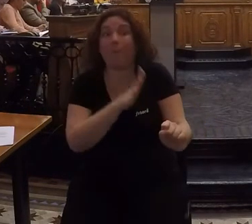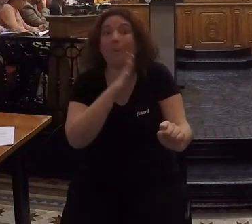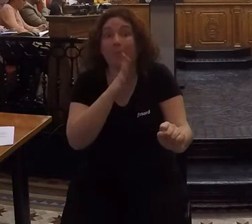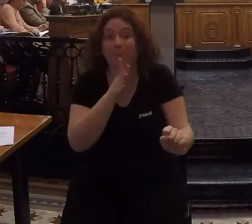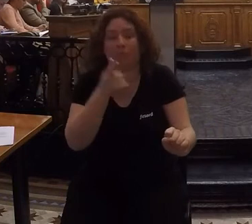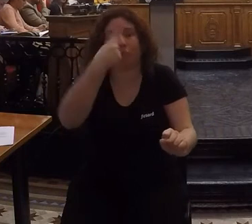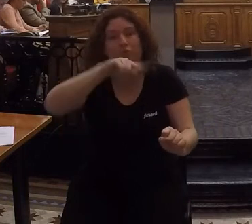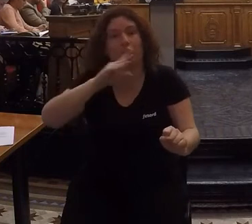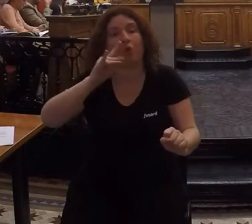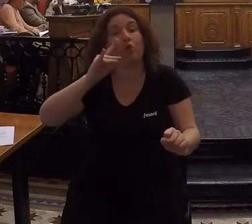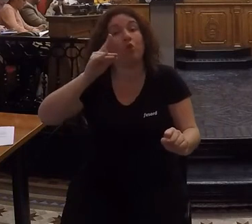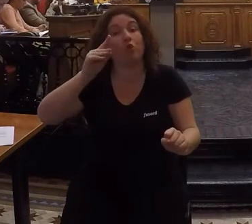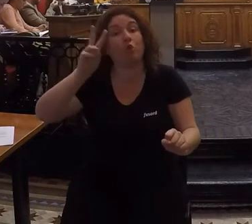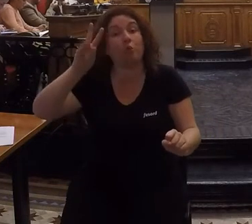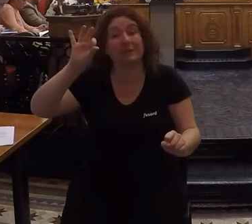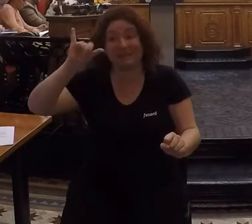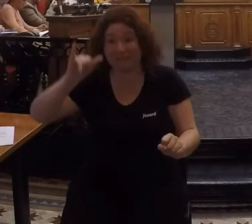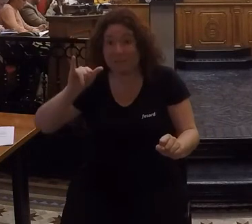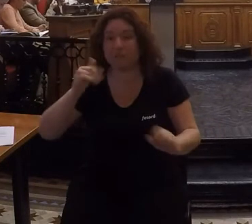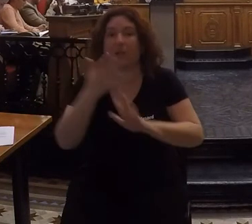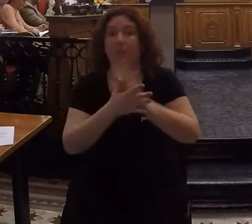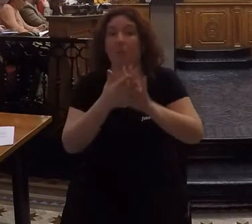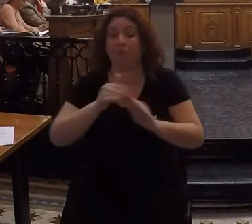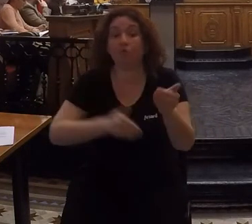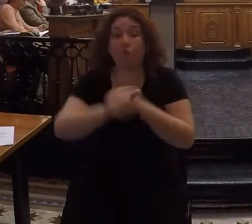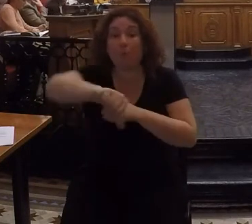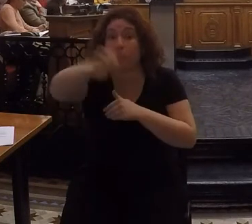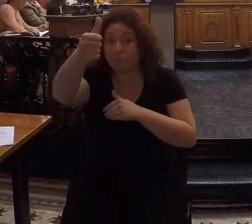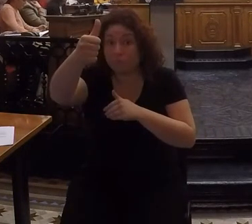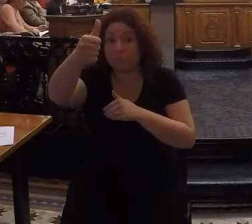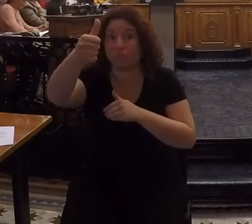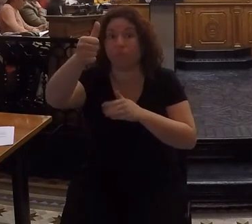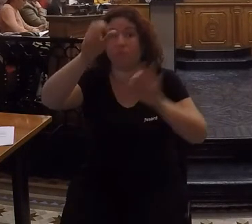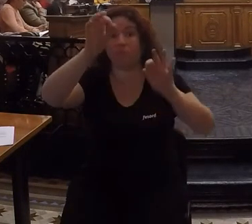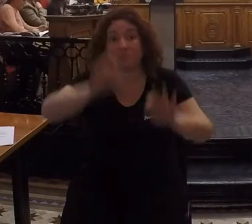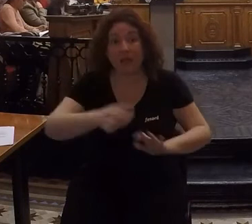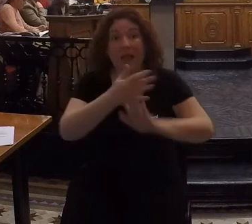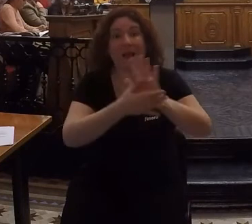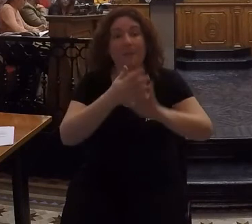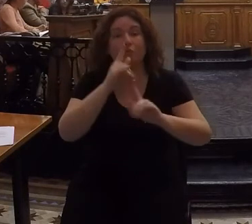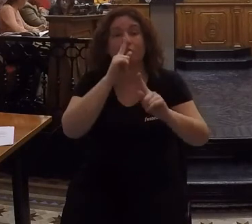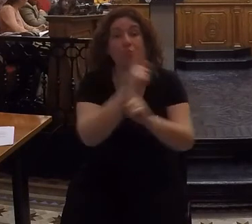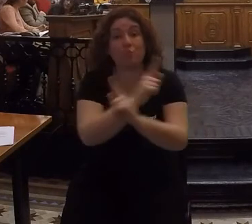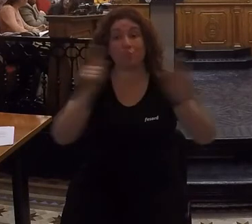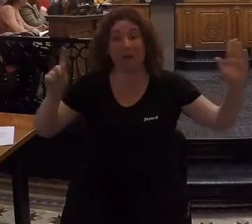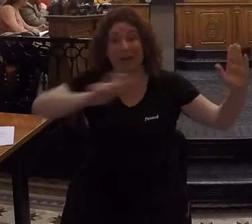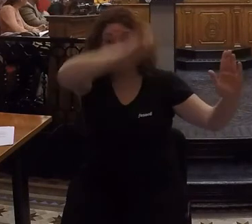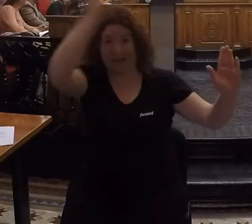caso de que se concedan, partiendo de esa base, son de carácter plurianual, es decir, hasta